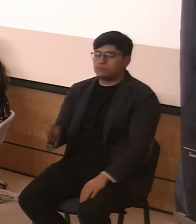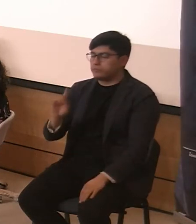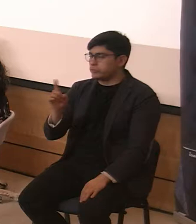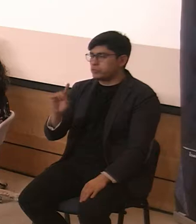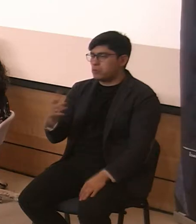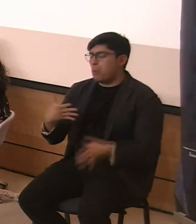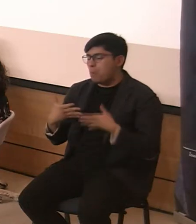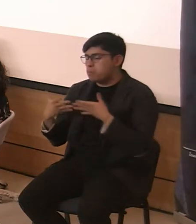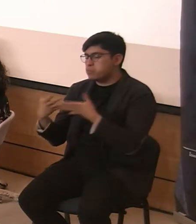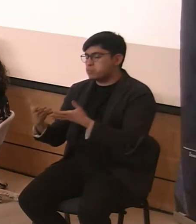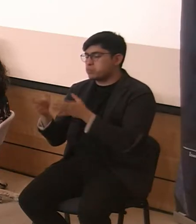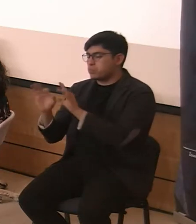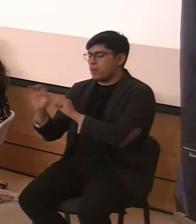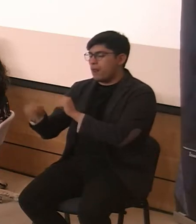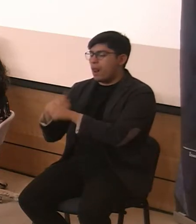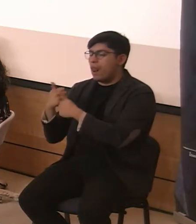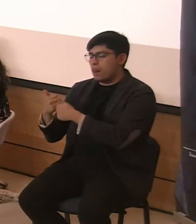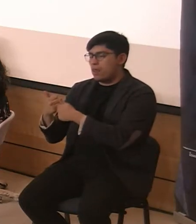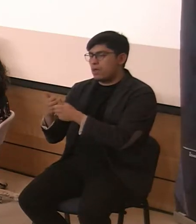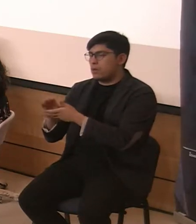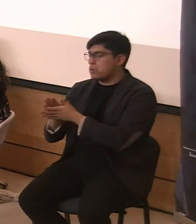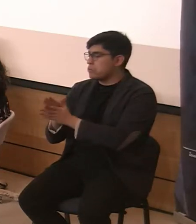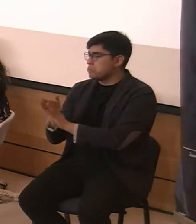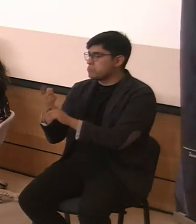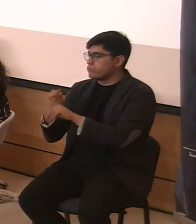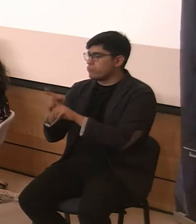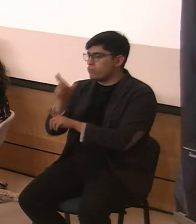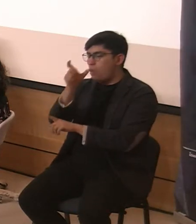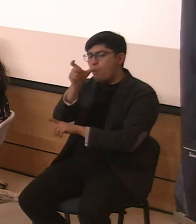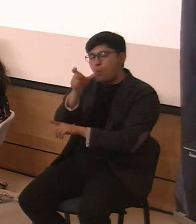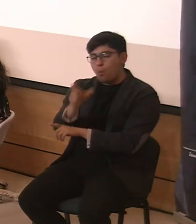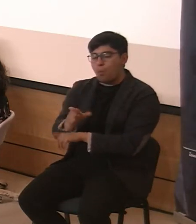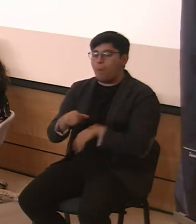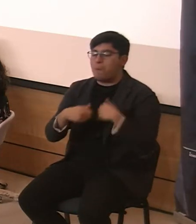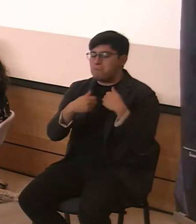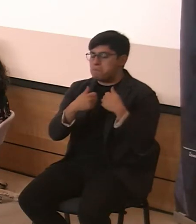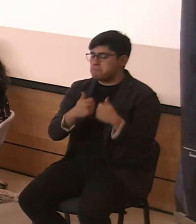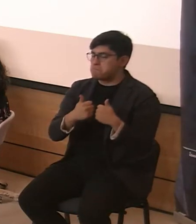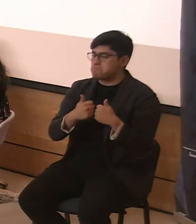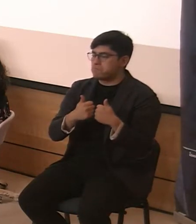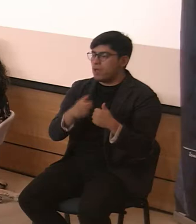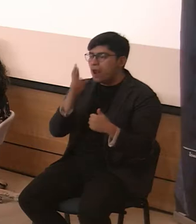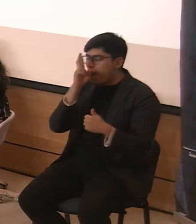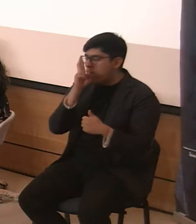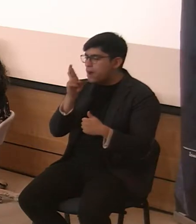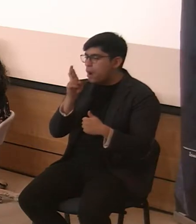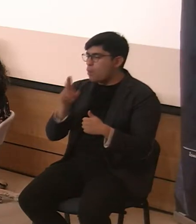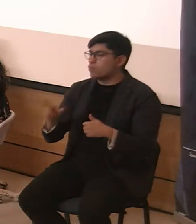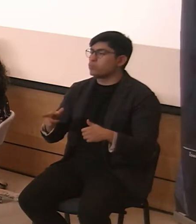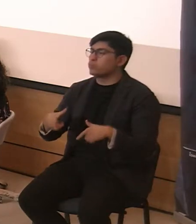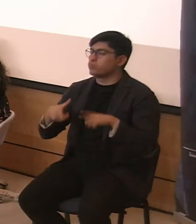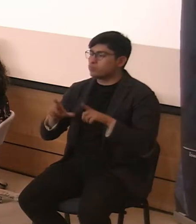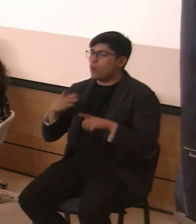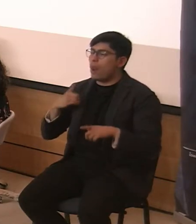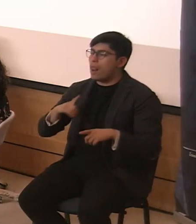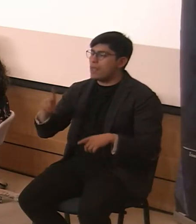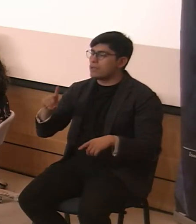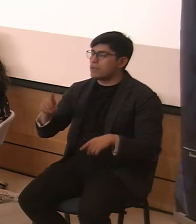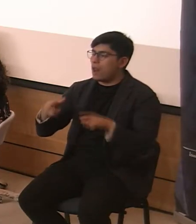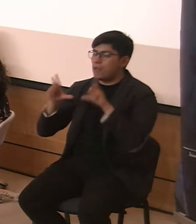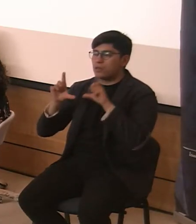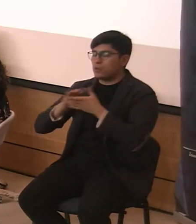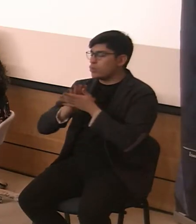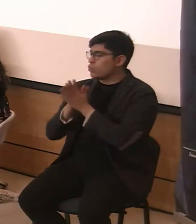trato que se les daba a otros seres humanos reconociendo su dignidad y la titularidad de todos sus